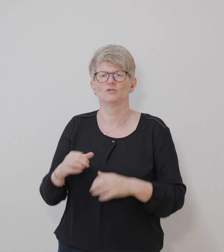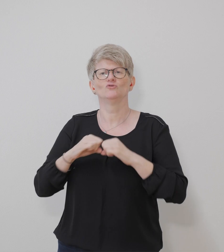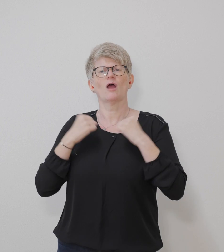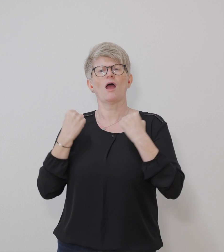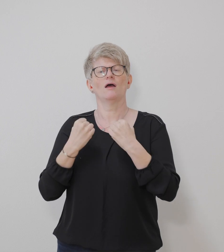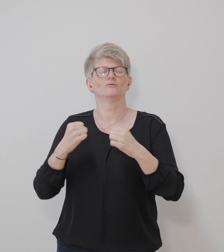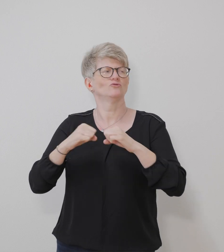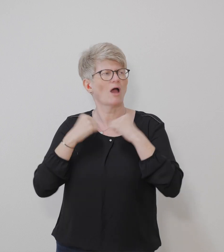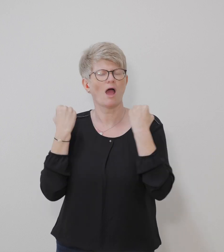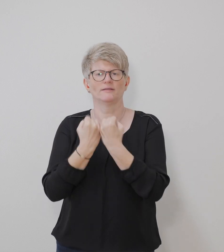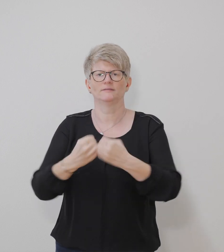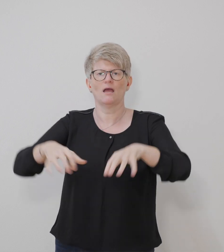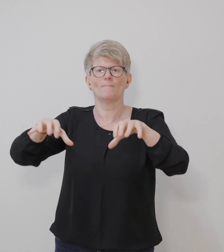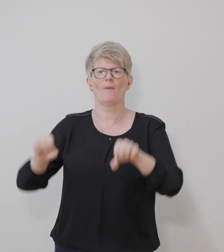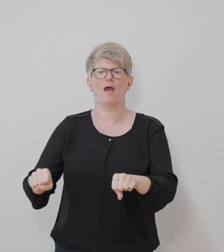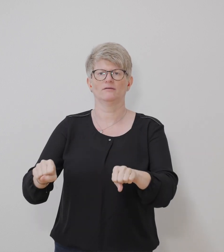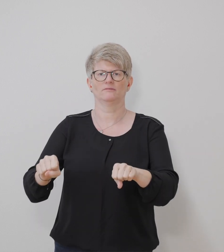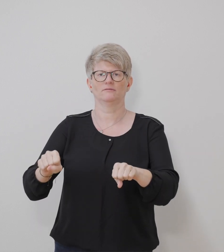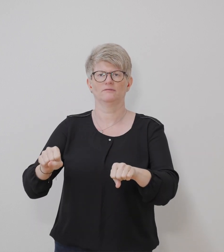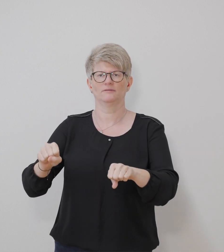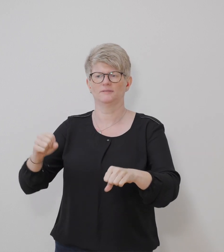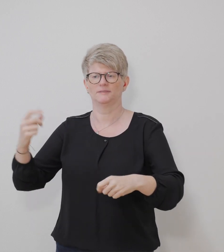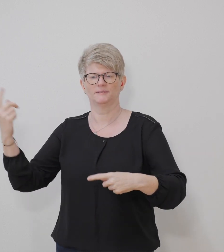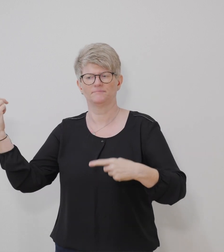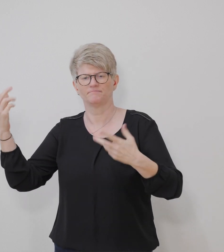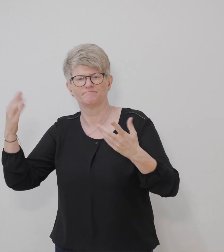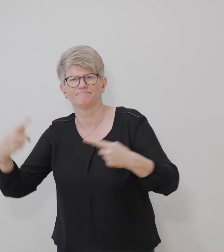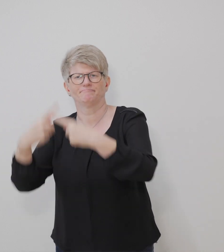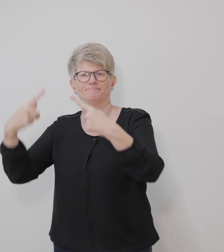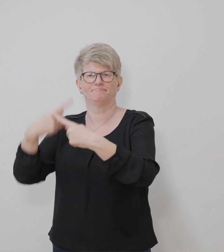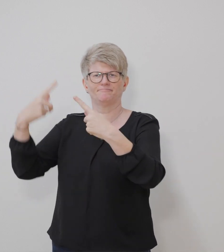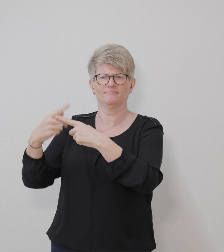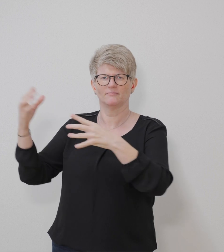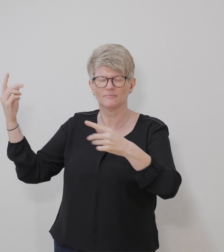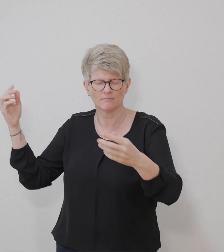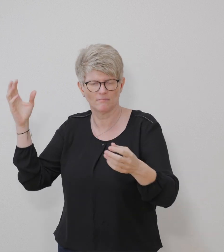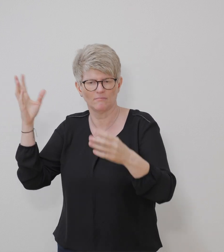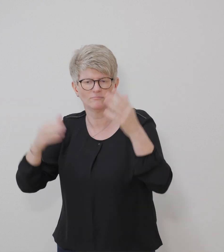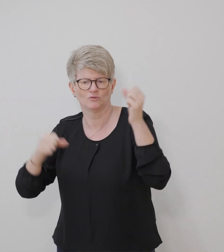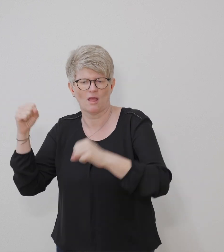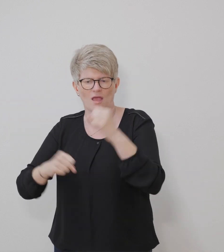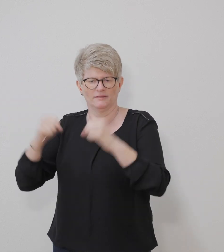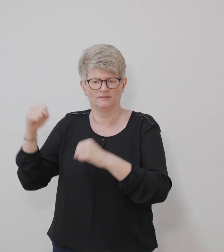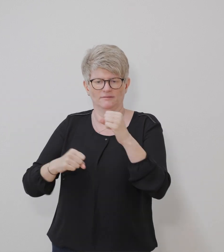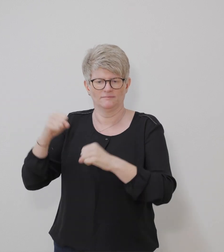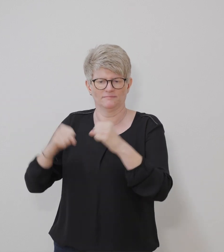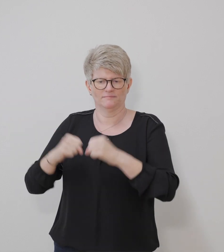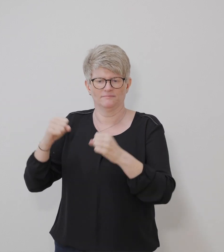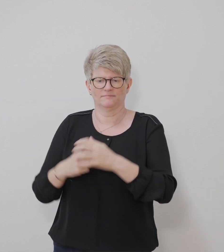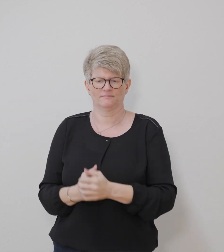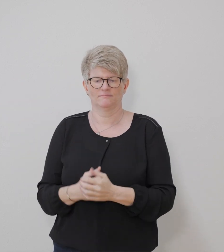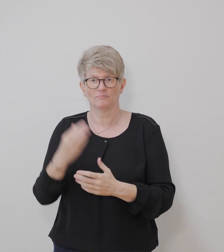den Flüchtlingslagern auf Lesbos, Bilder von Menschen im Lager Kara Tepe in Bosnien, die ohne